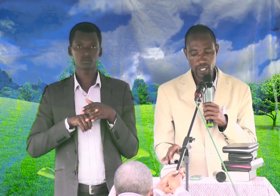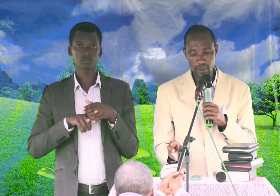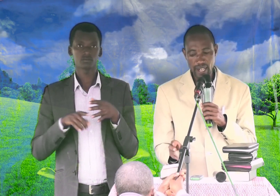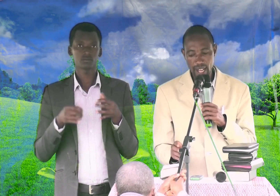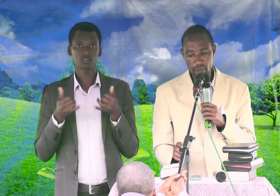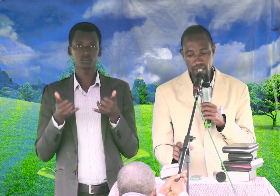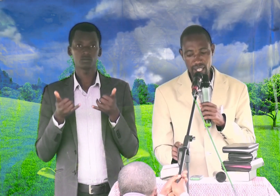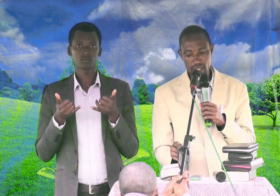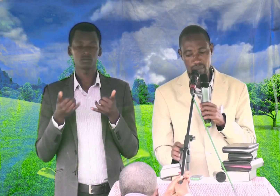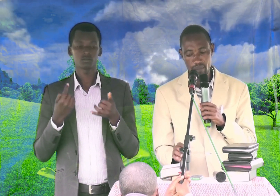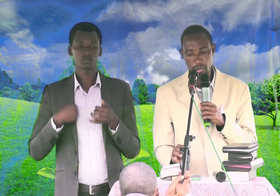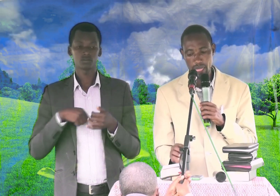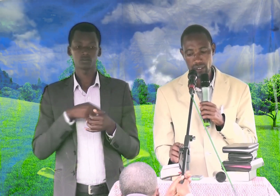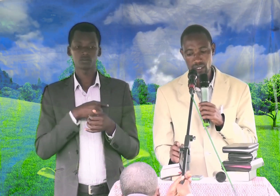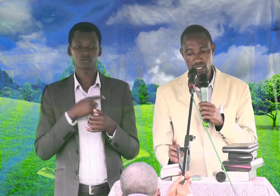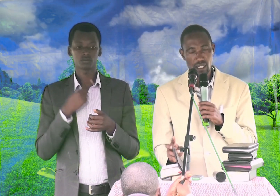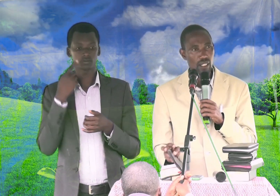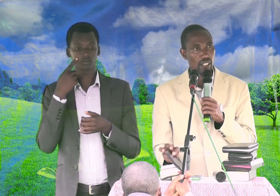Tugiye kurebera hamwe